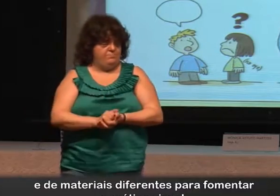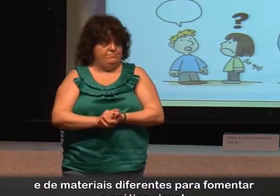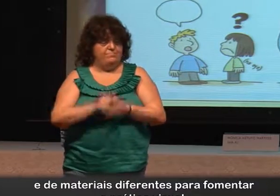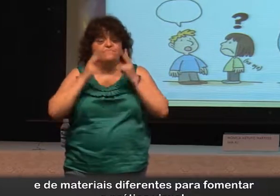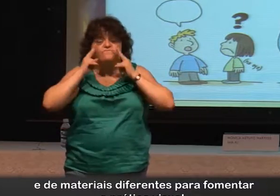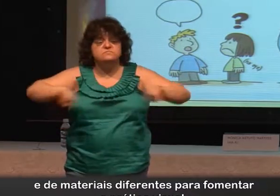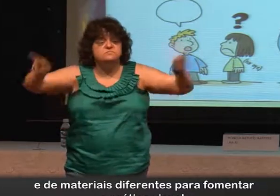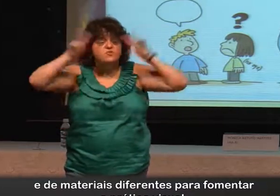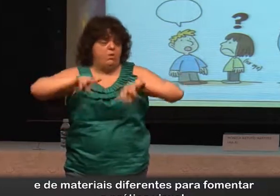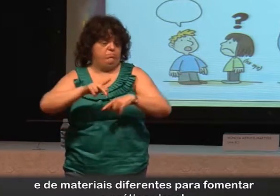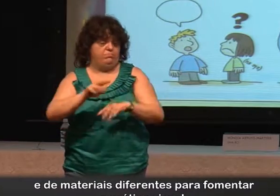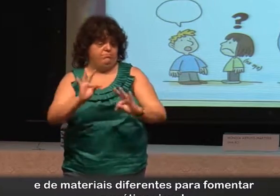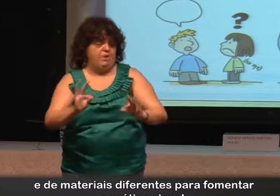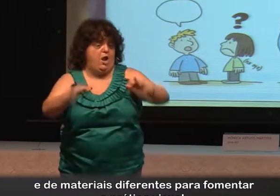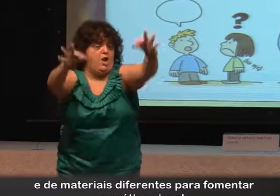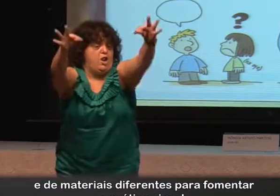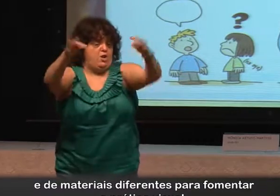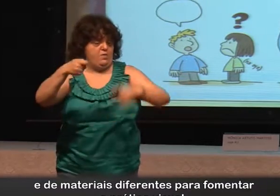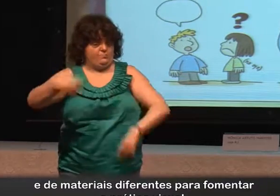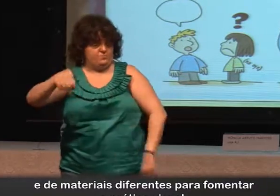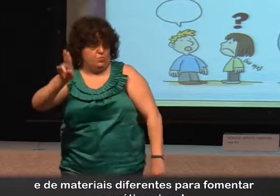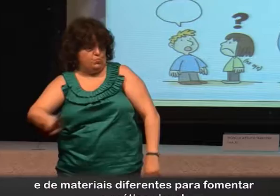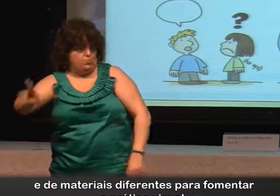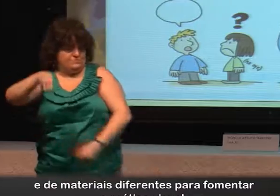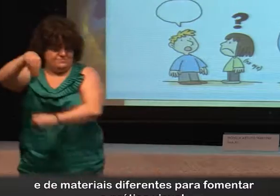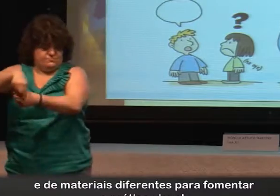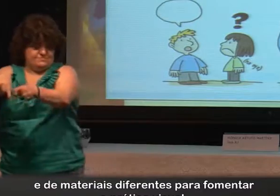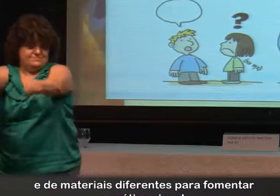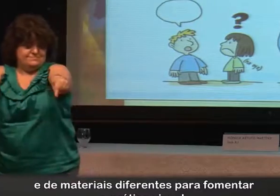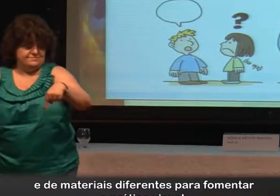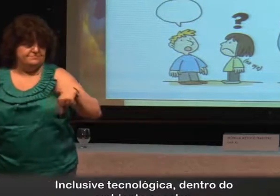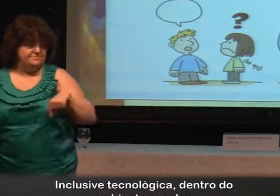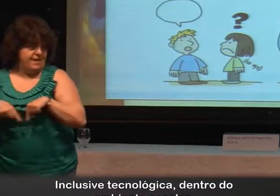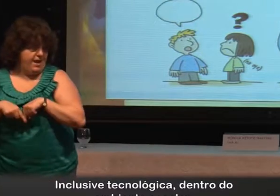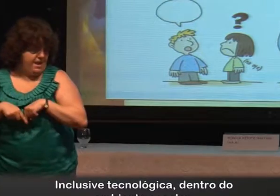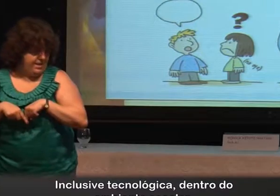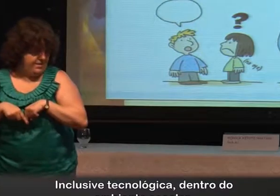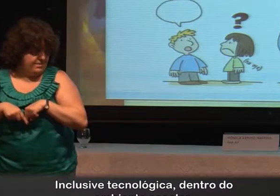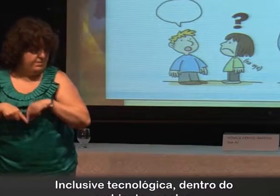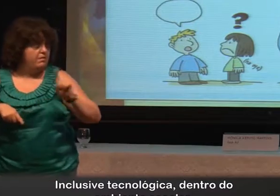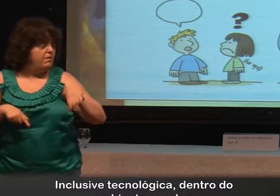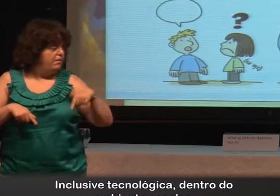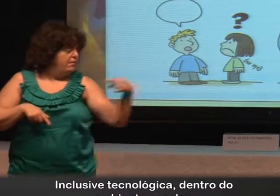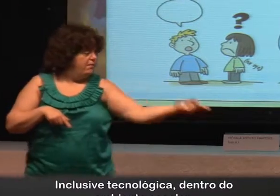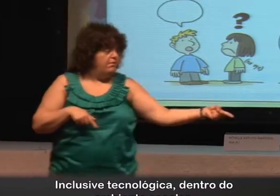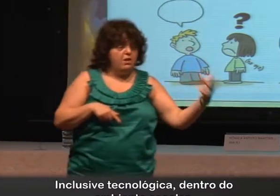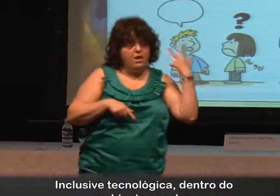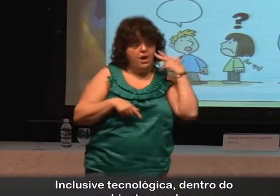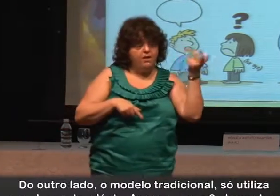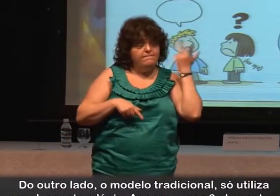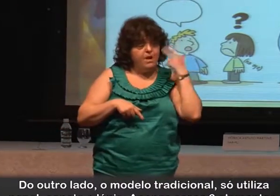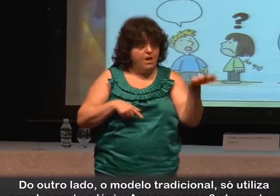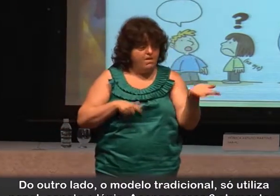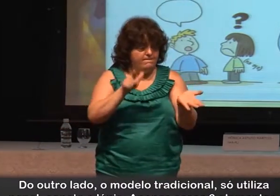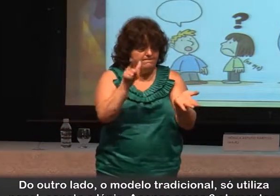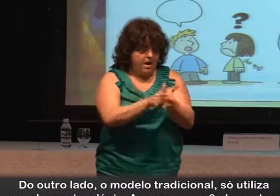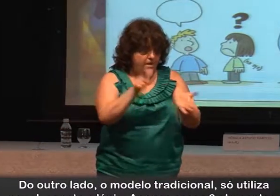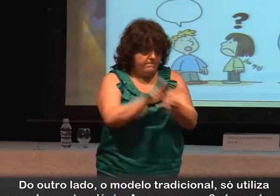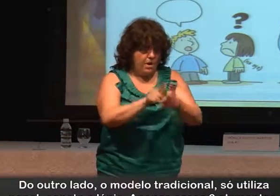materiais diferentes para fomentar a prática visual, inclusive tecnológica, dentro do ambiente escolar. Do outro lado, no modelo tradicional,